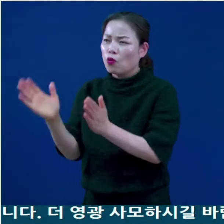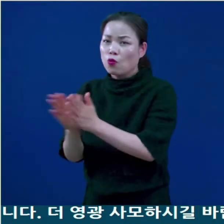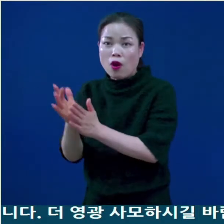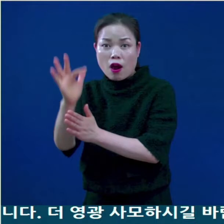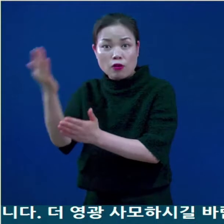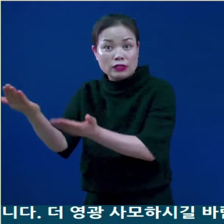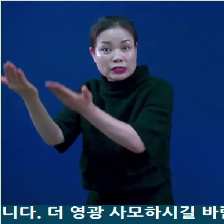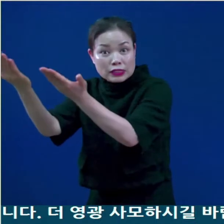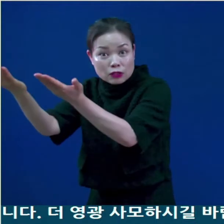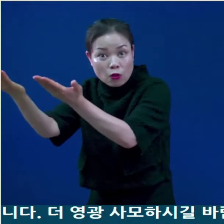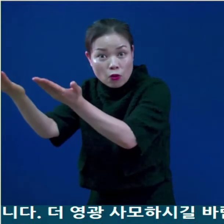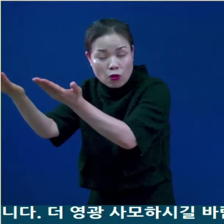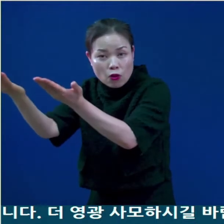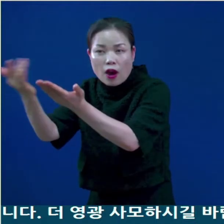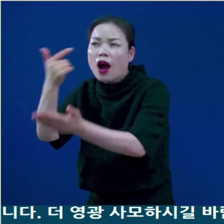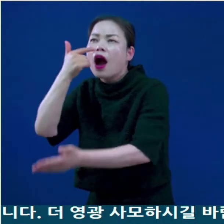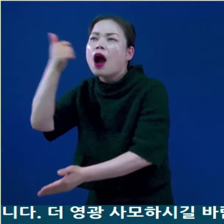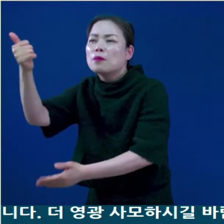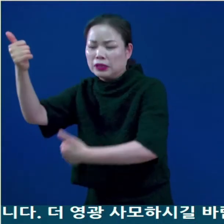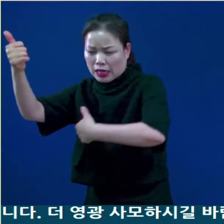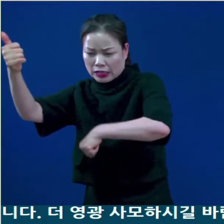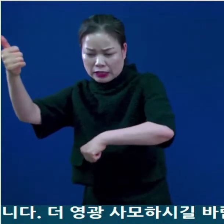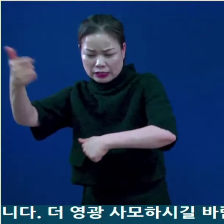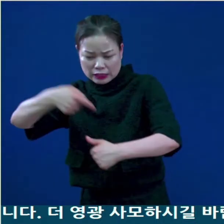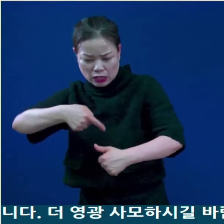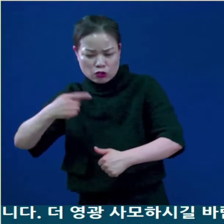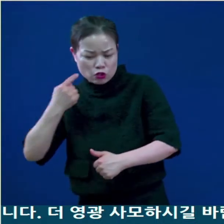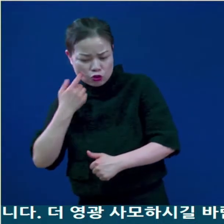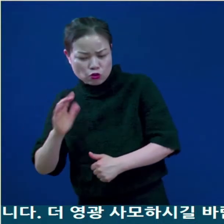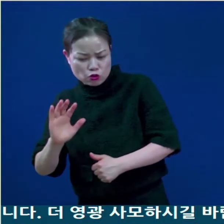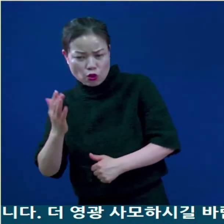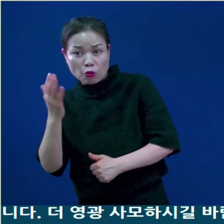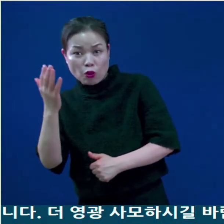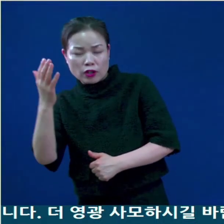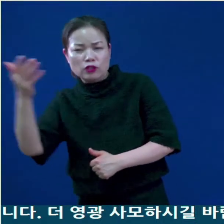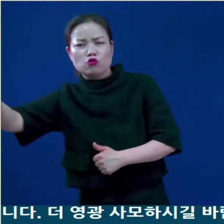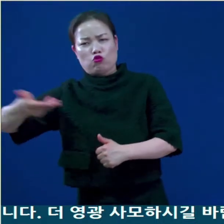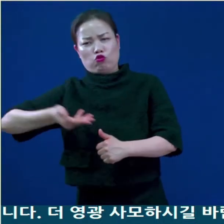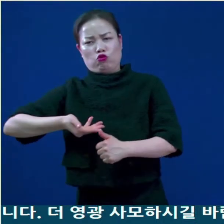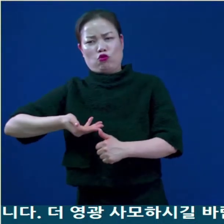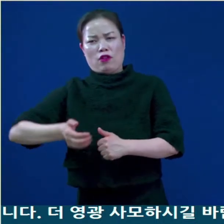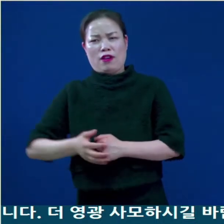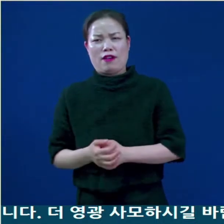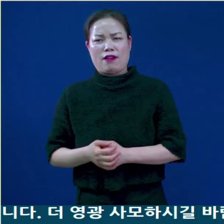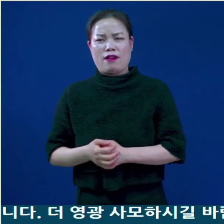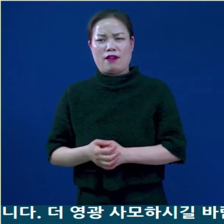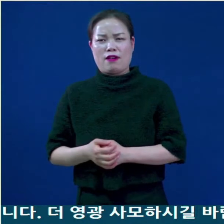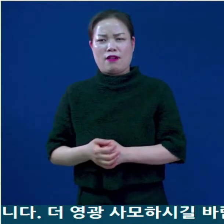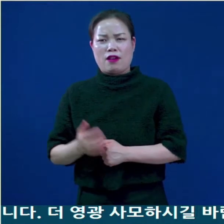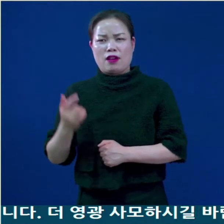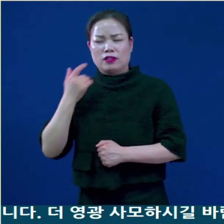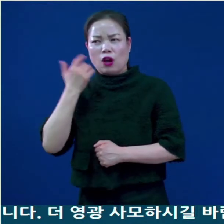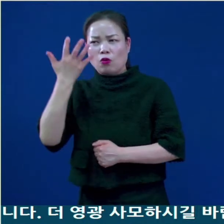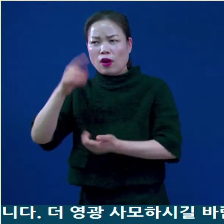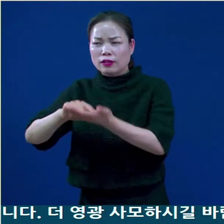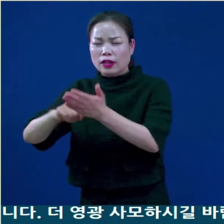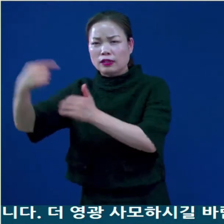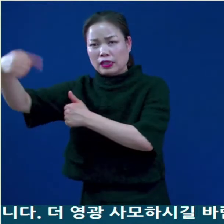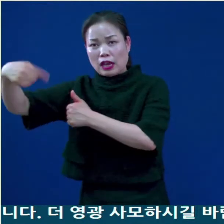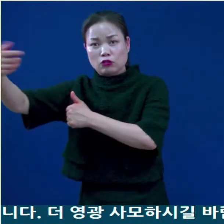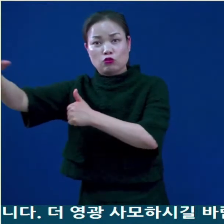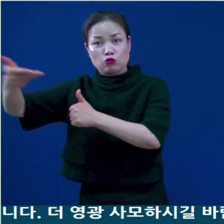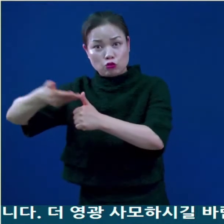것이고, 아버지는 아들에게 당신의 영광을 주는 거예요. 영광을 나타내고 가르쳐 주는